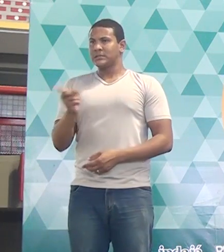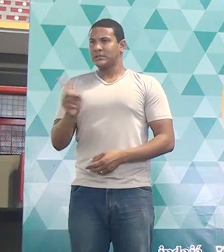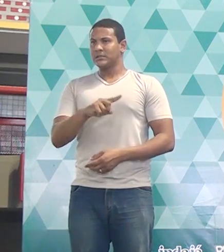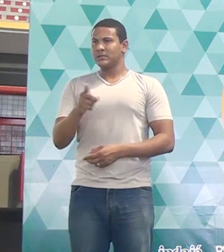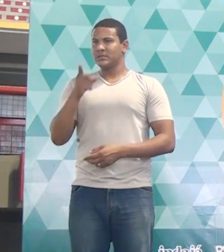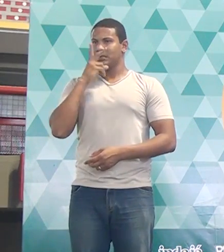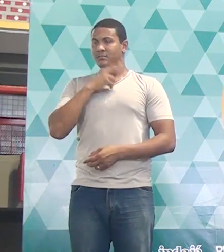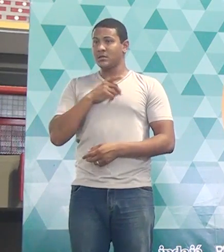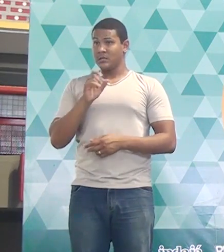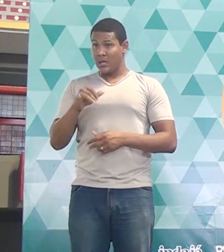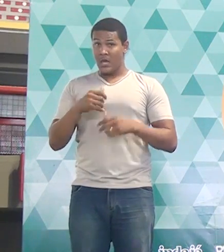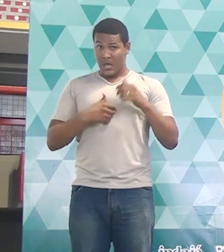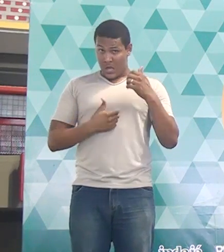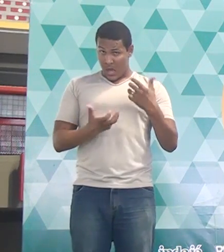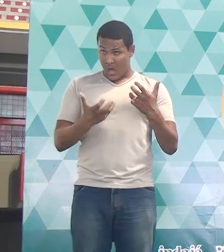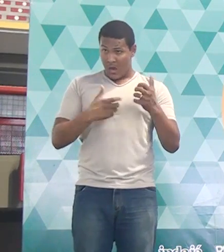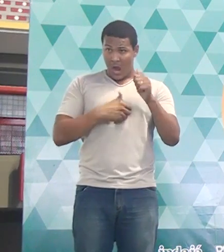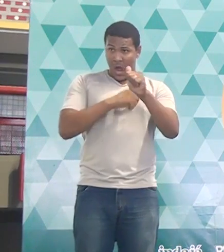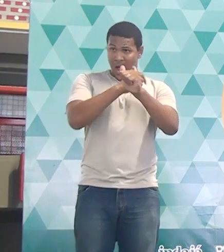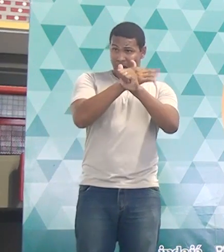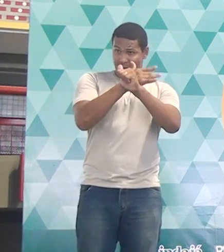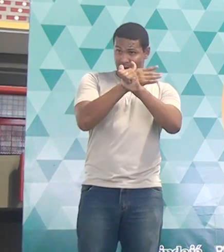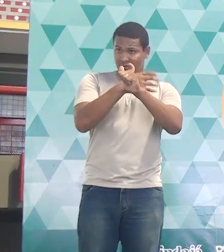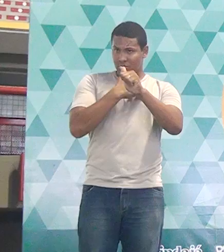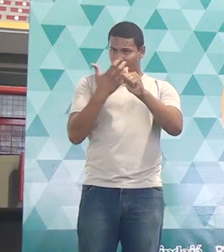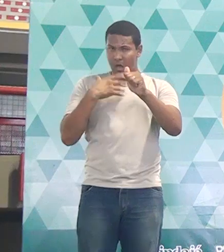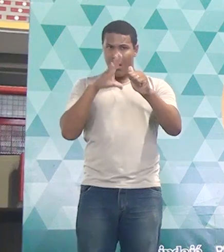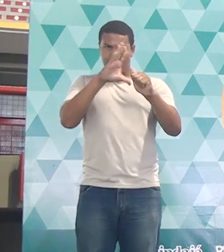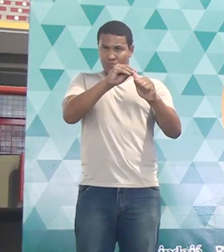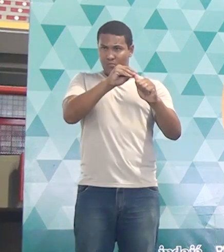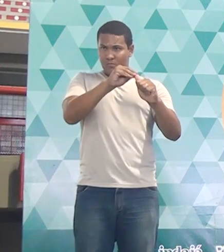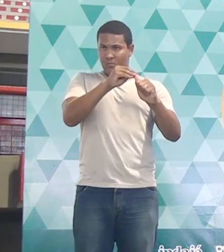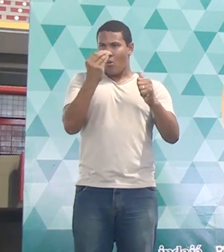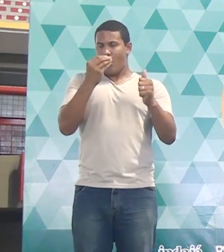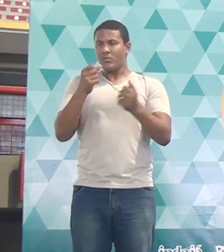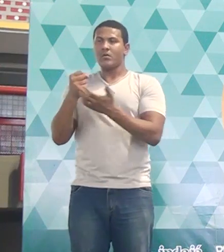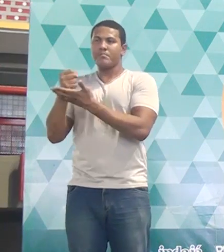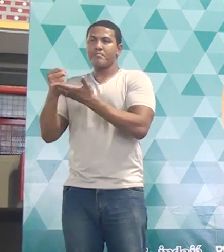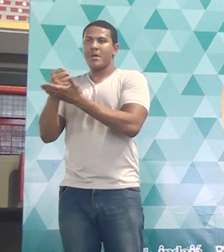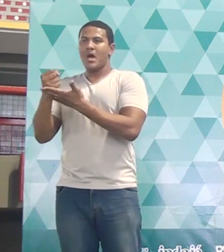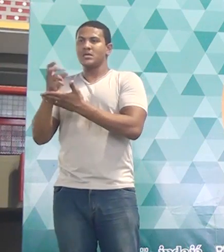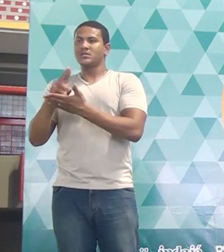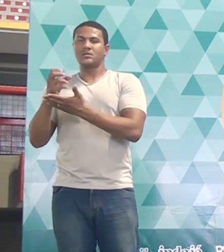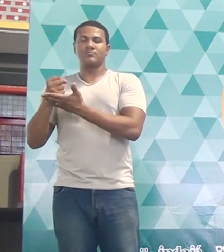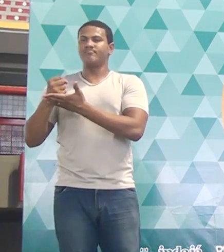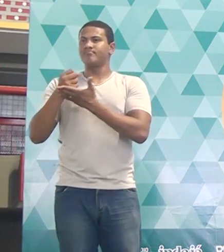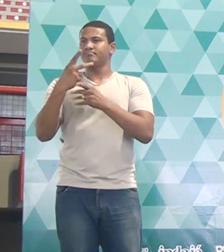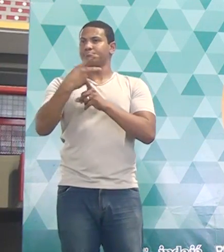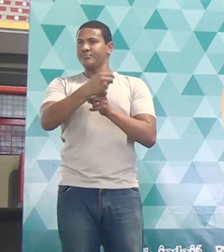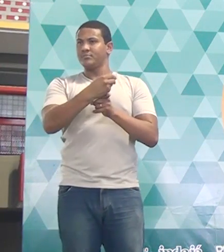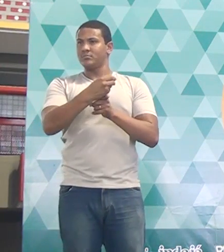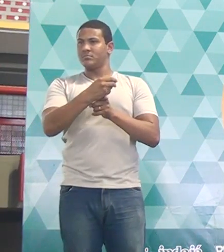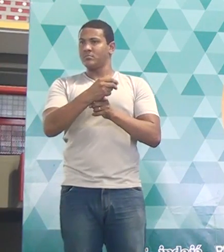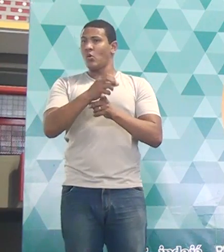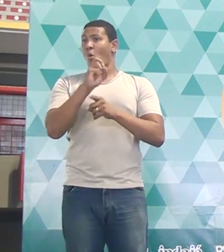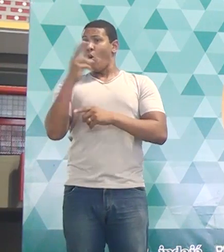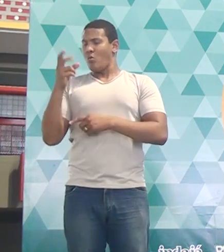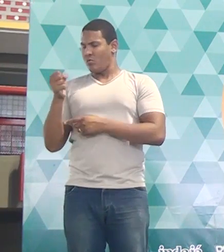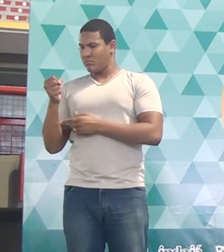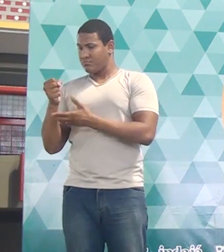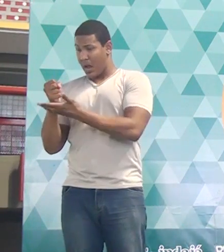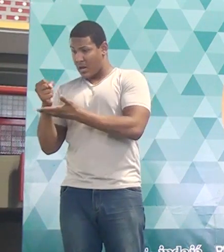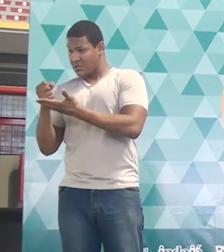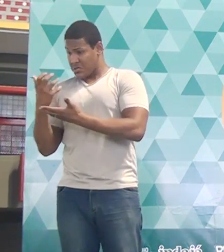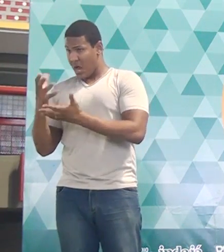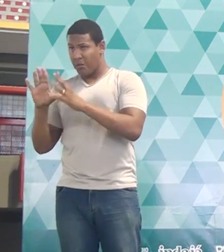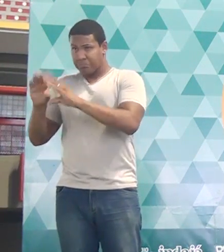um ácido e quer neutralizá-lo, você usa uma base. Toda vida que você tem uma base e quer neutralizá-la, você usa